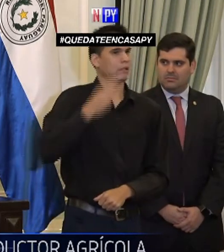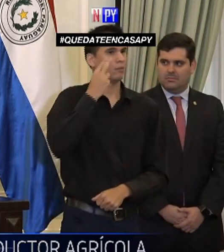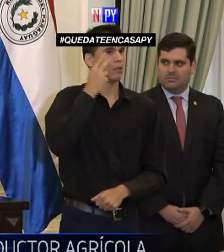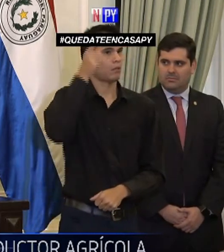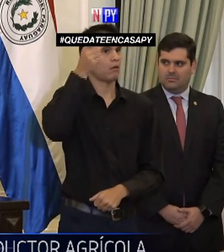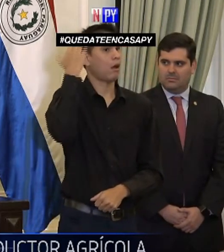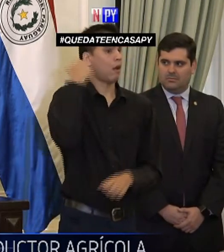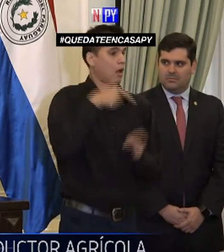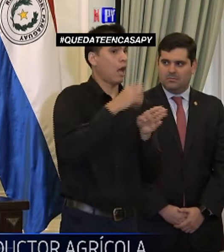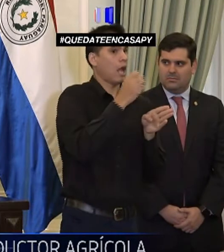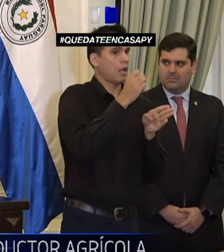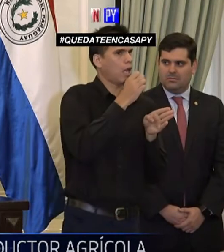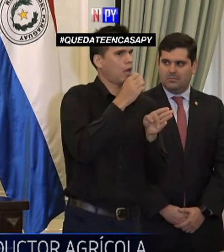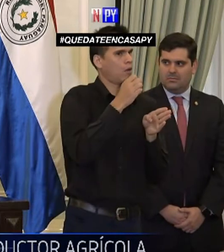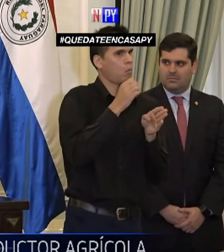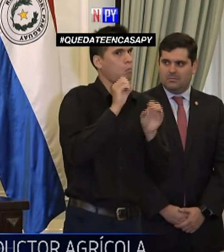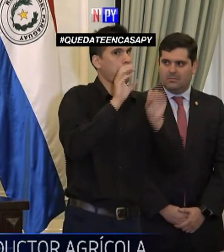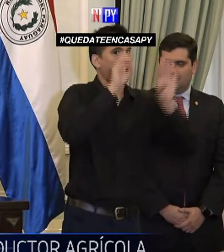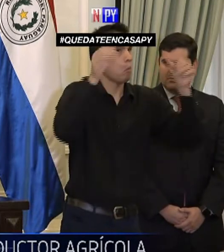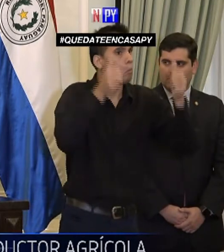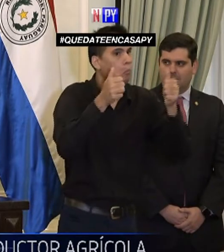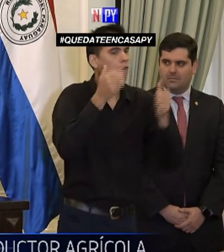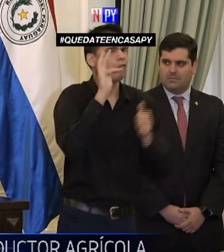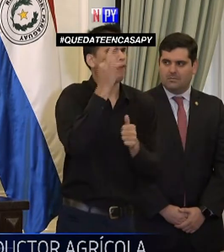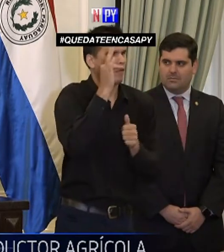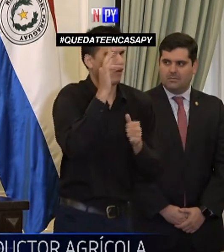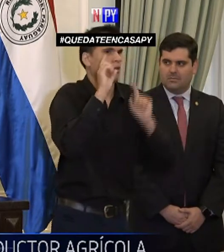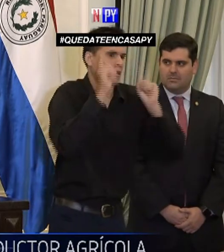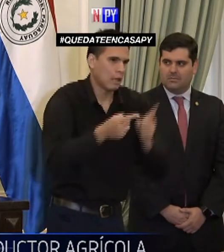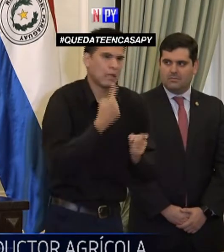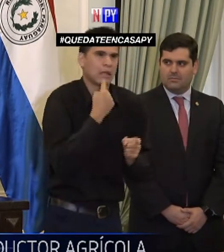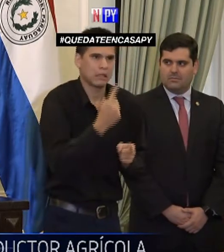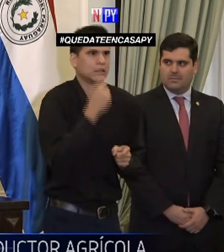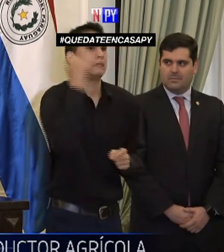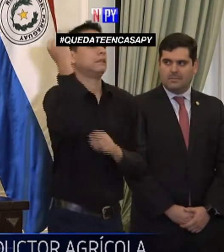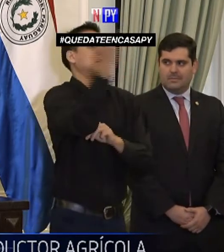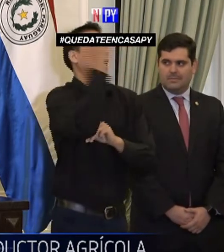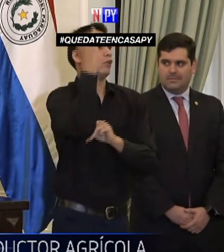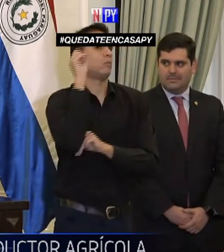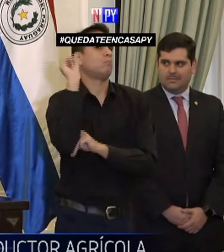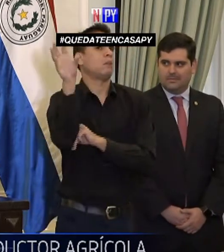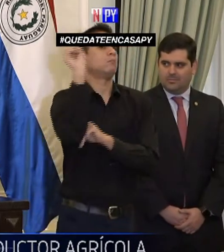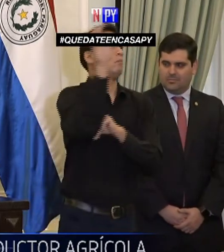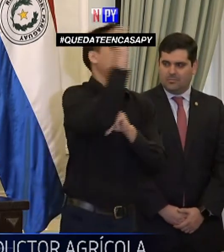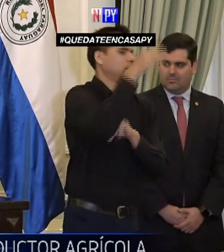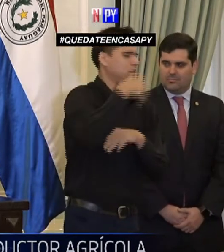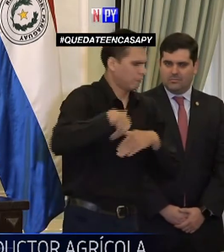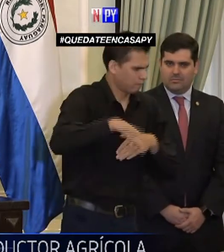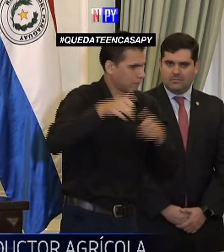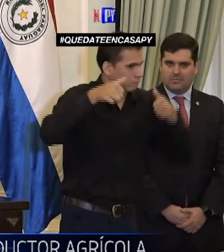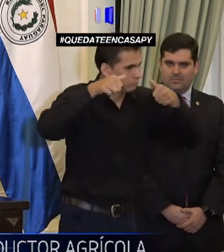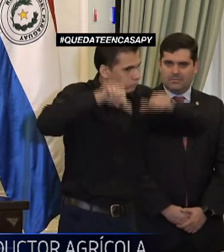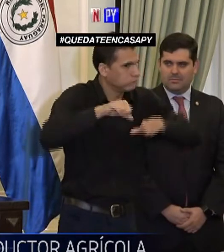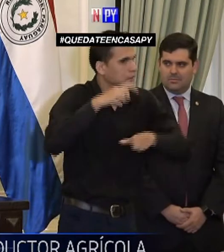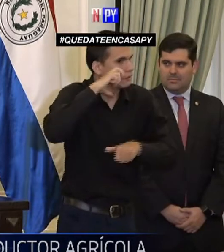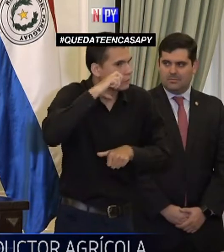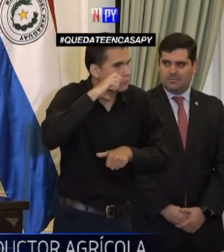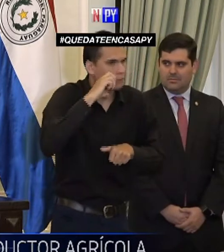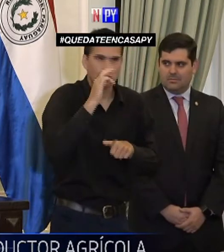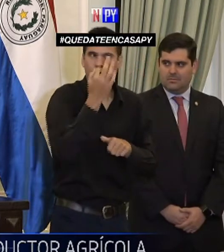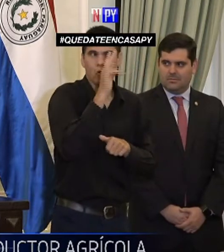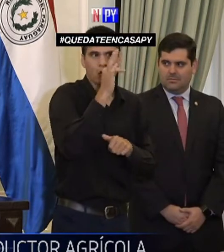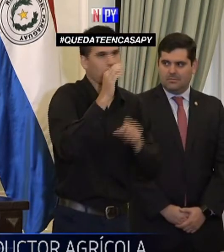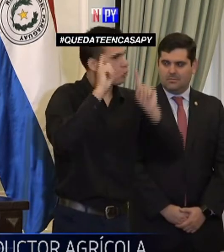enero. Lo mismo nos decían en febrero, que vamos a sufrir en los mercados internacionales por la carne. Tuvimos récord en febrero y hoy